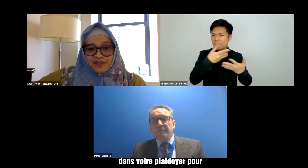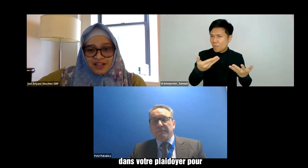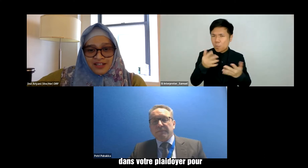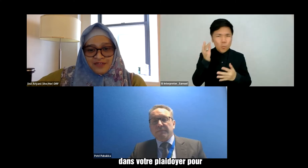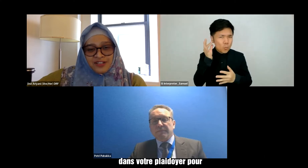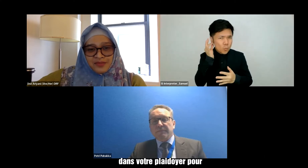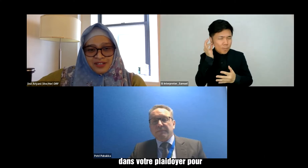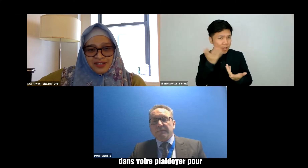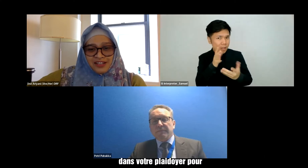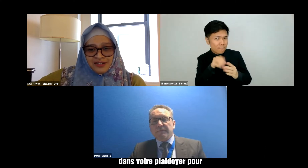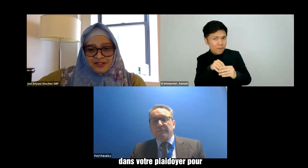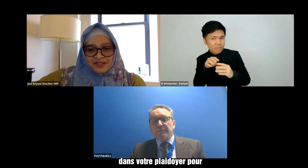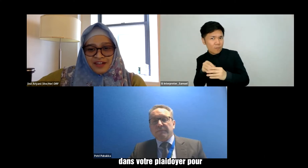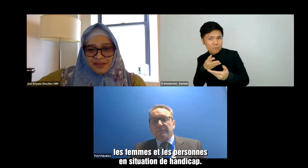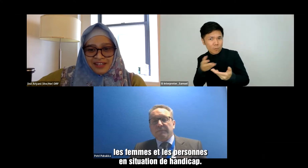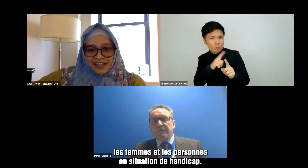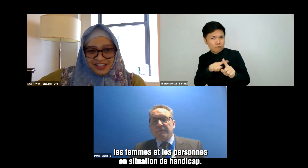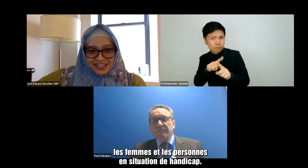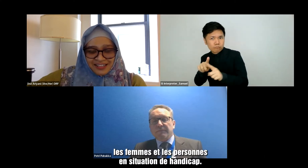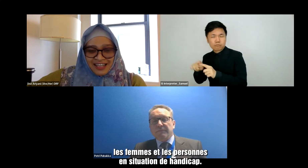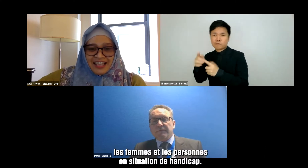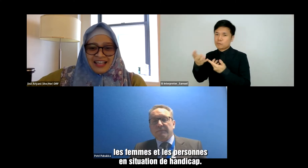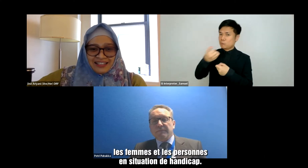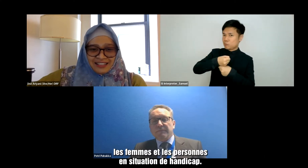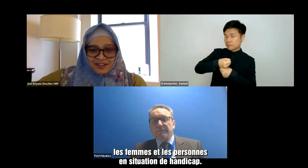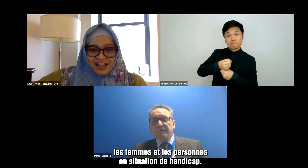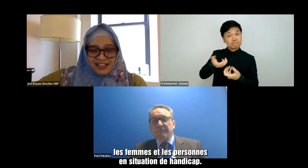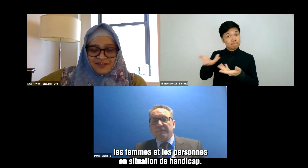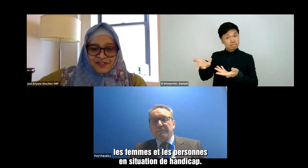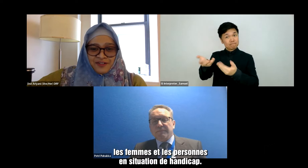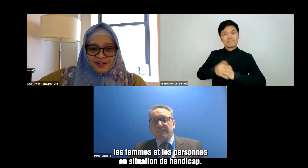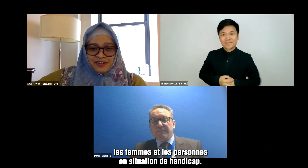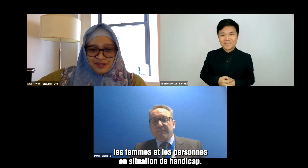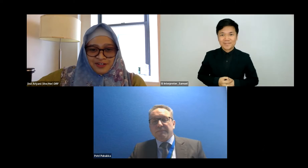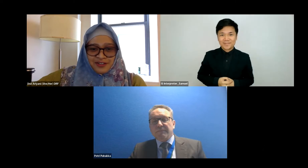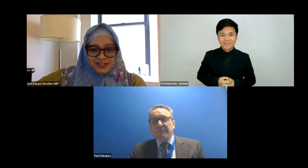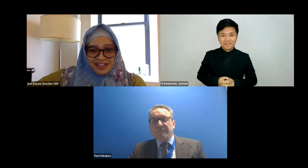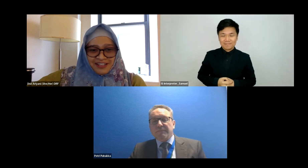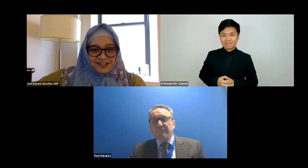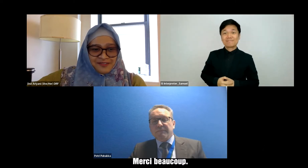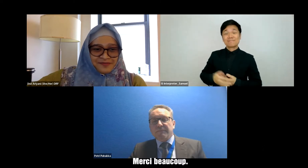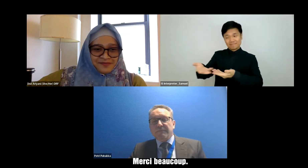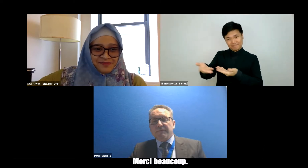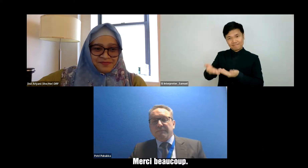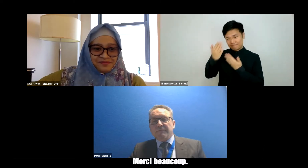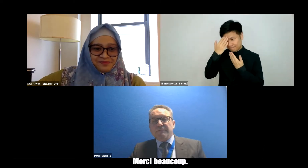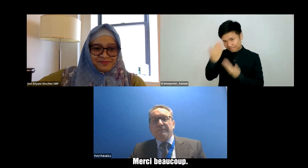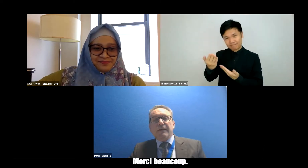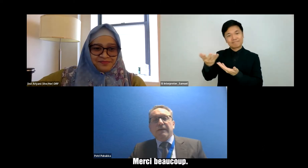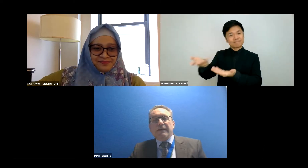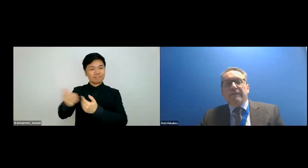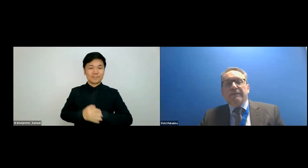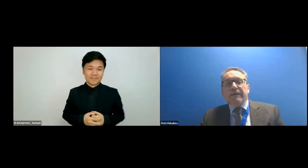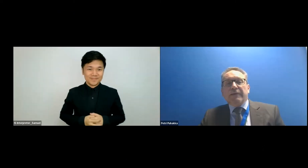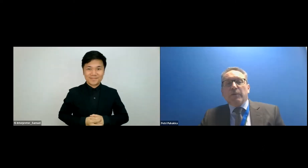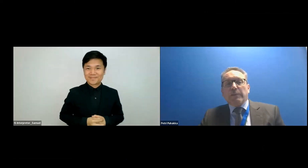assure les priorités et l'inclusion de ces priorités dans votre plaidoyer pour les femmes et les